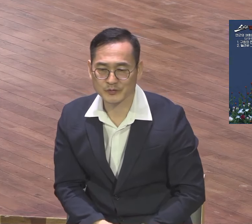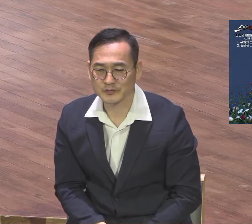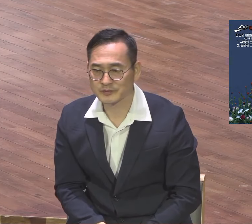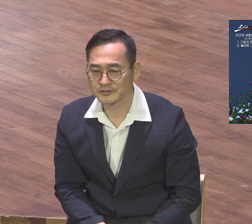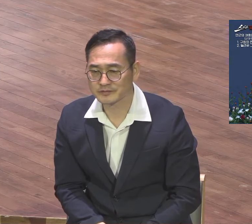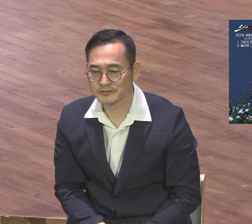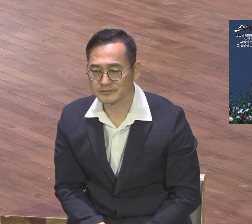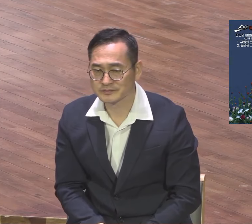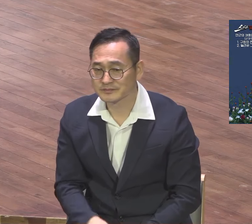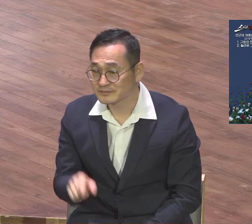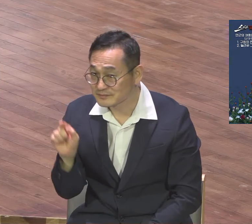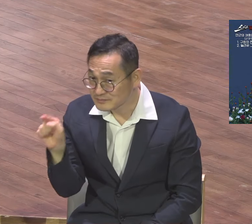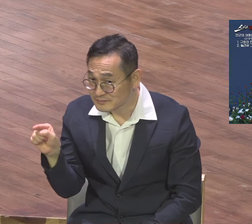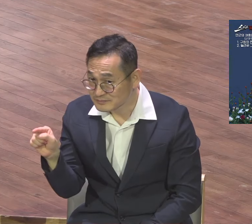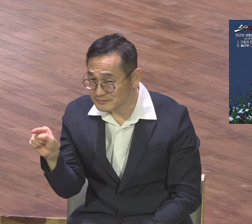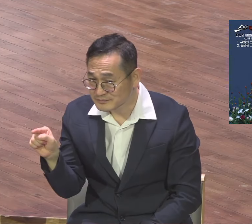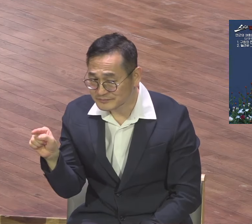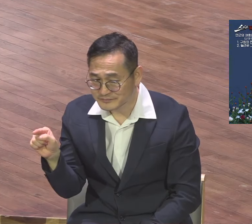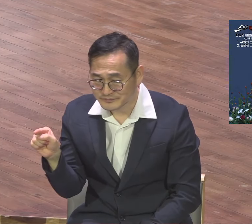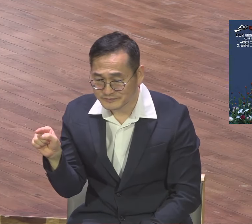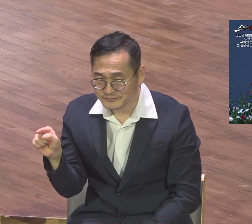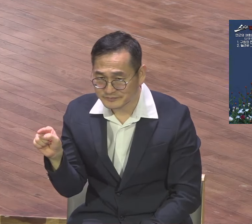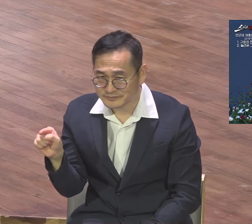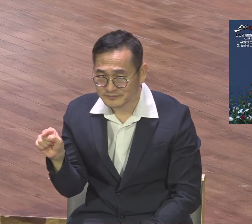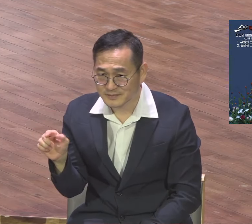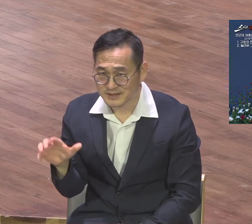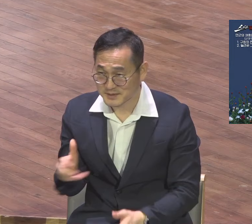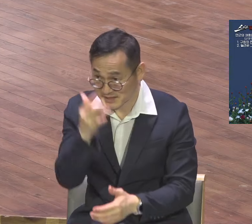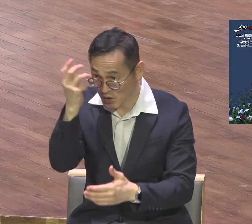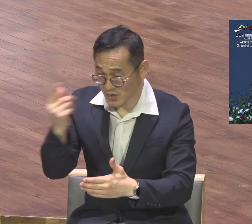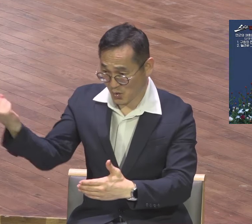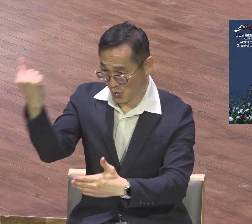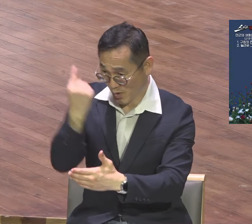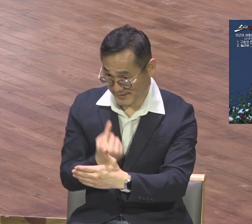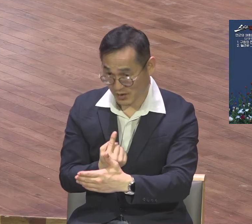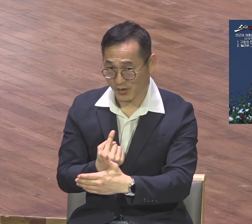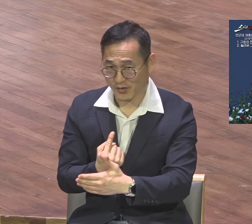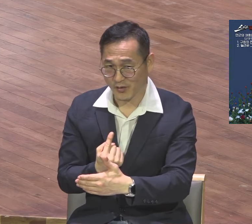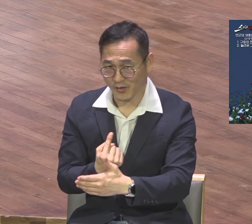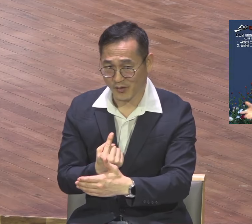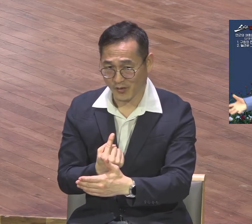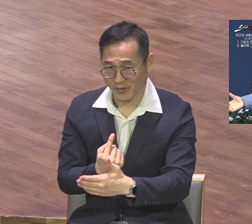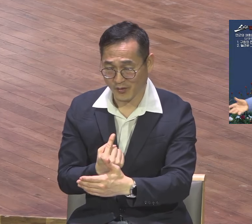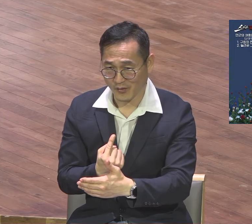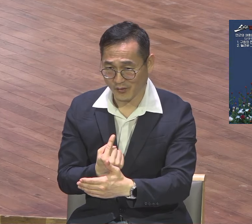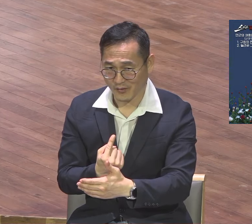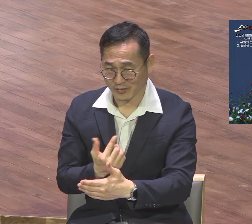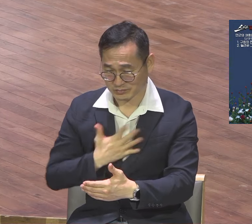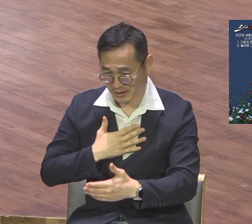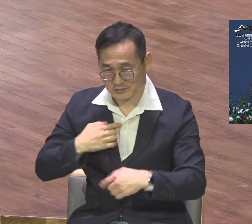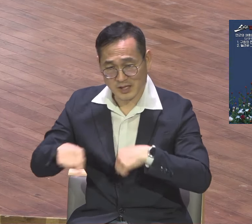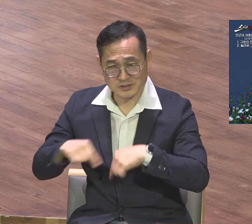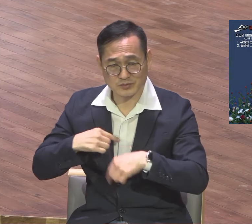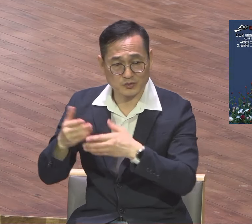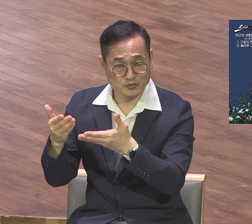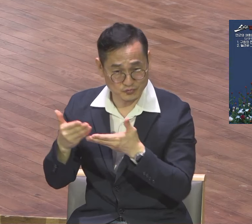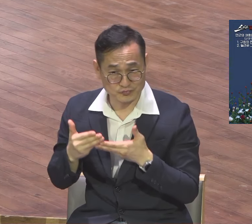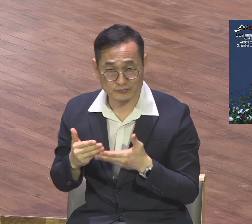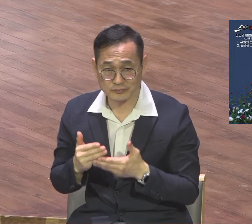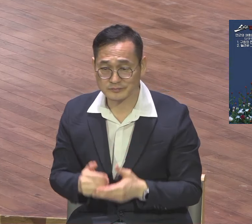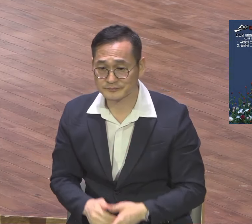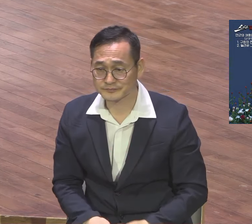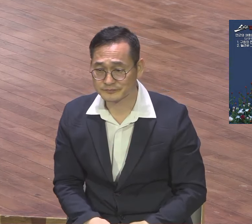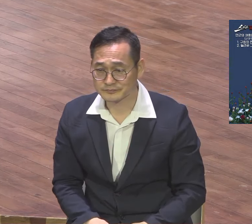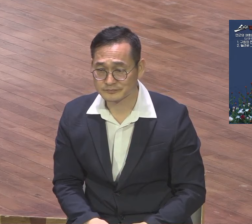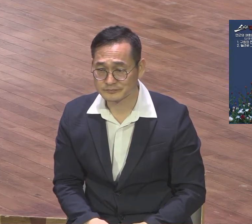이런 분이 바로 지금 저와 여러분 속에 성령으로 와 계시는 거예요. 뭐가 걱정됩니까? 그분이 내